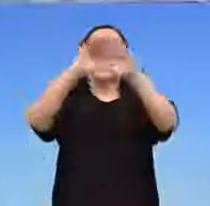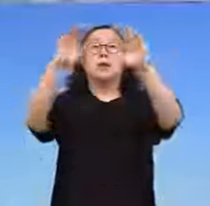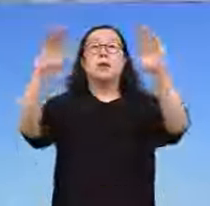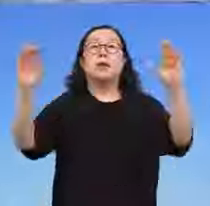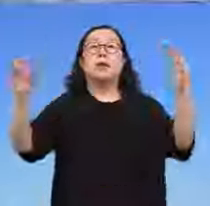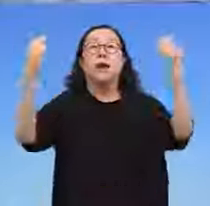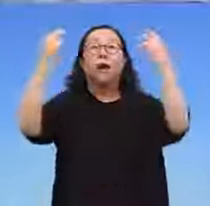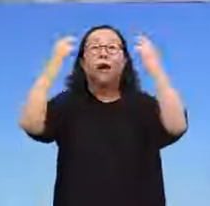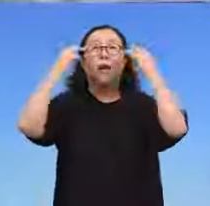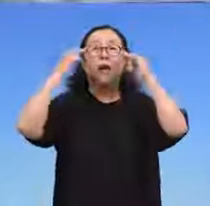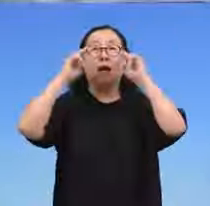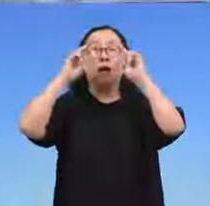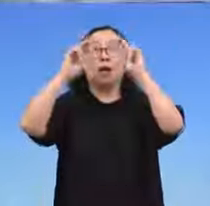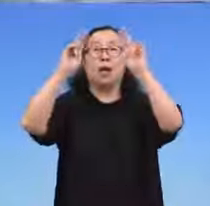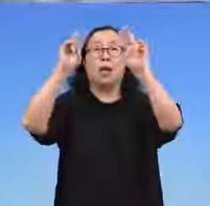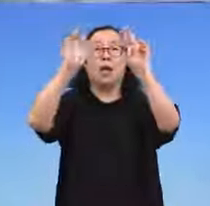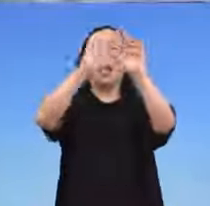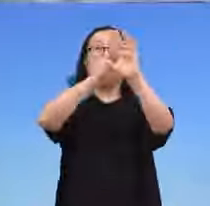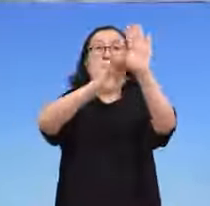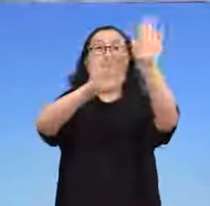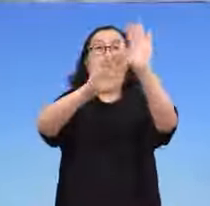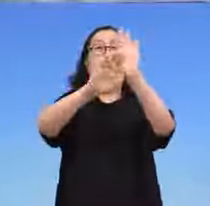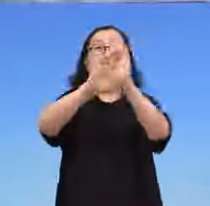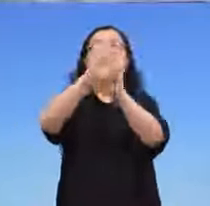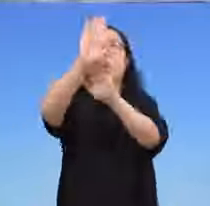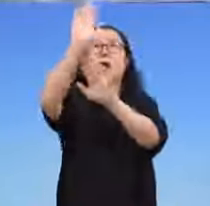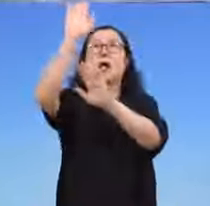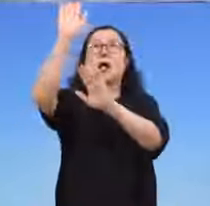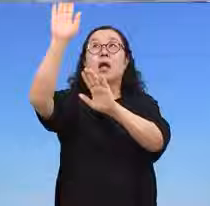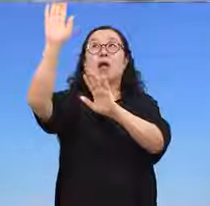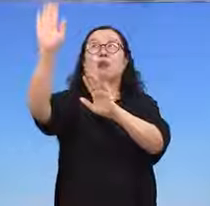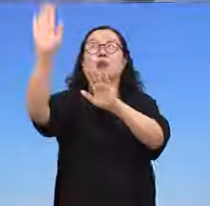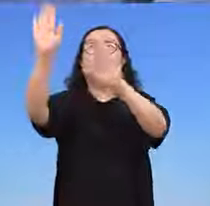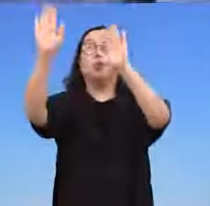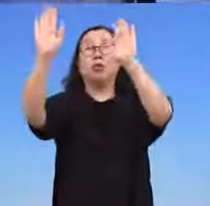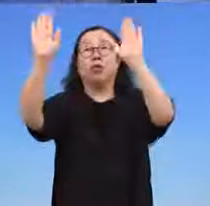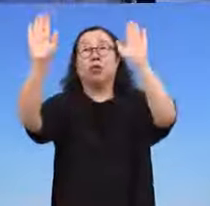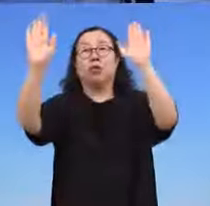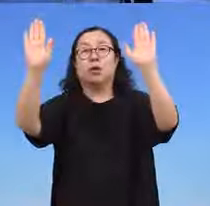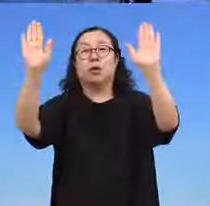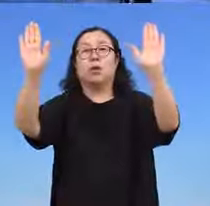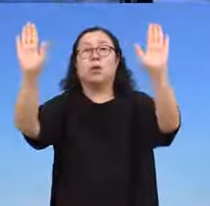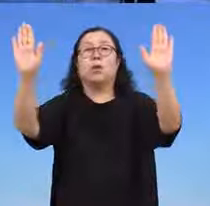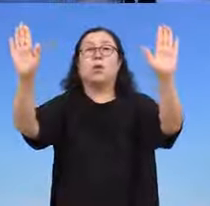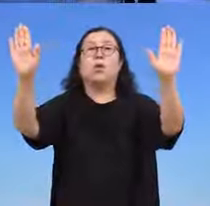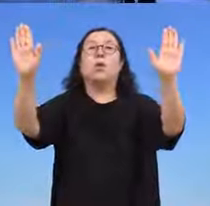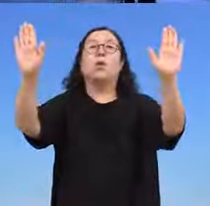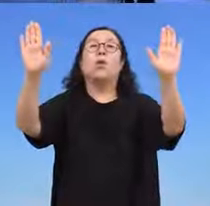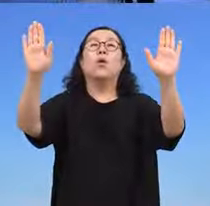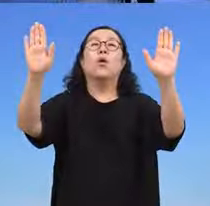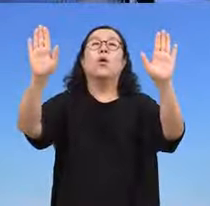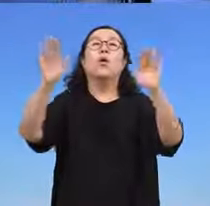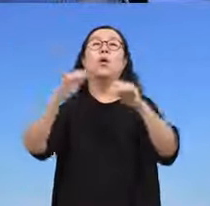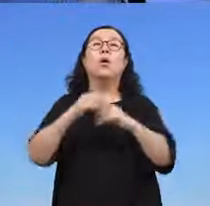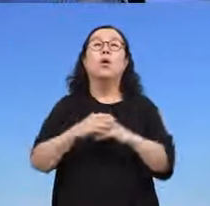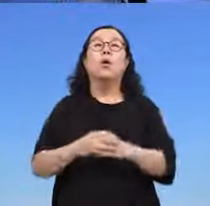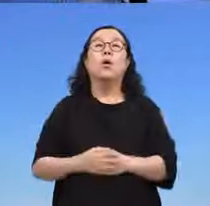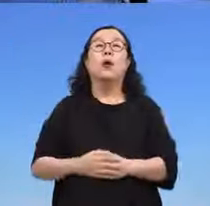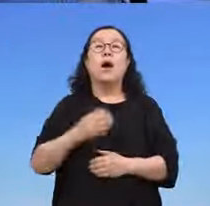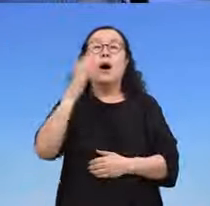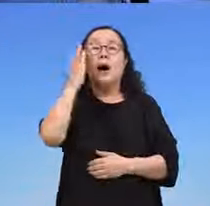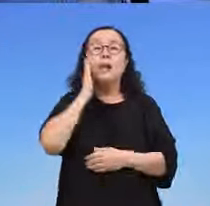하늘을 향해 두 손 들고 마음의 소원을 가지고 갈망하며 이렇게